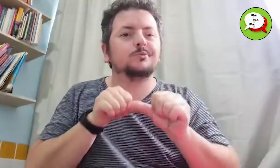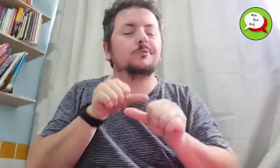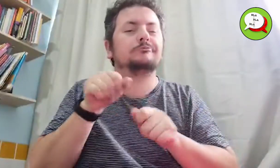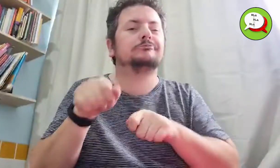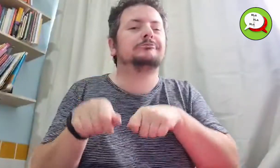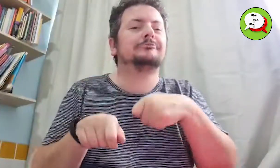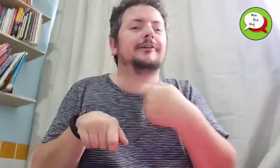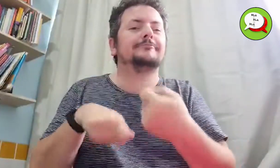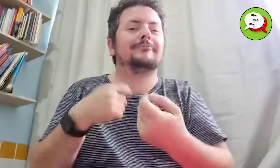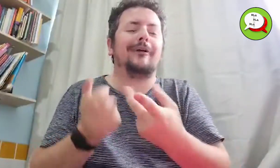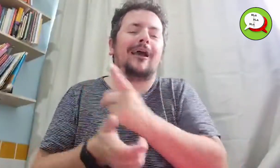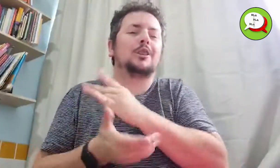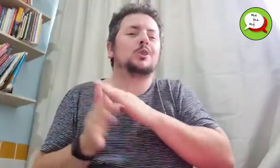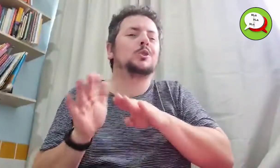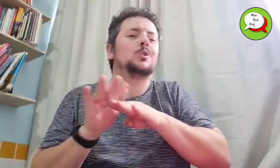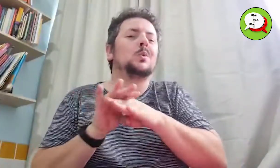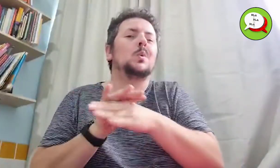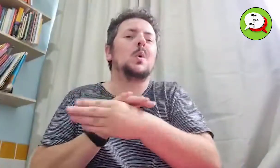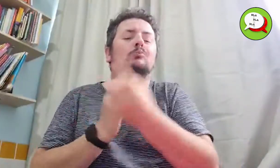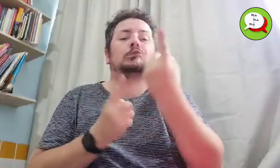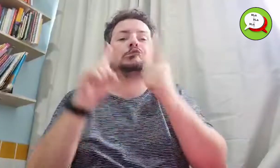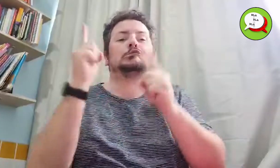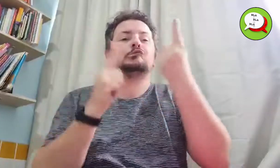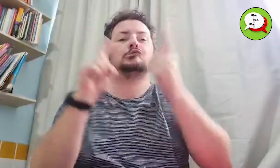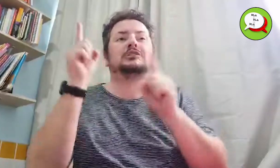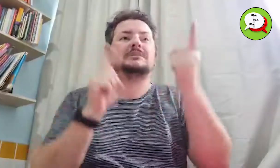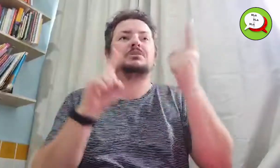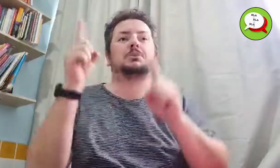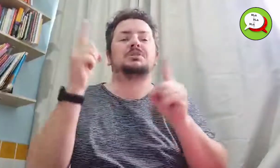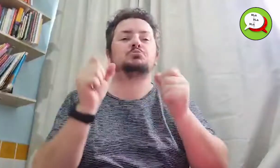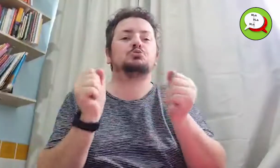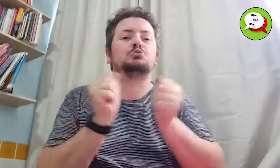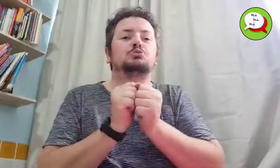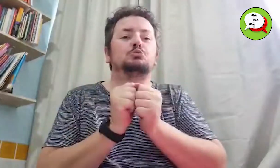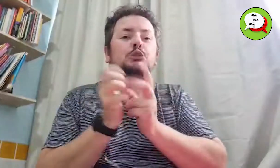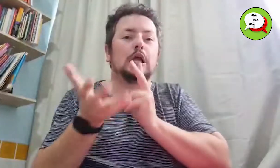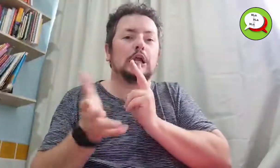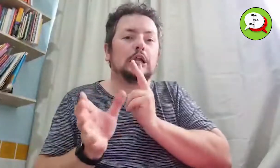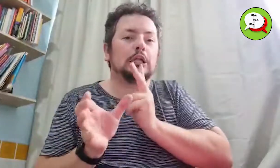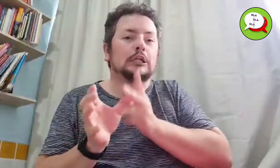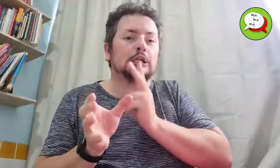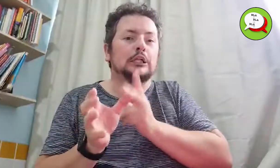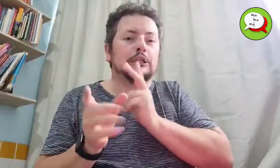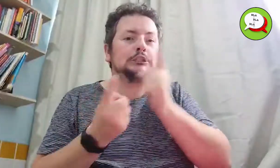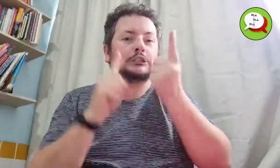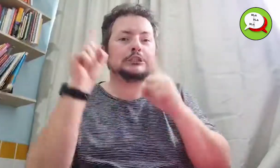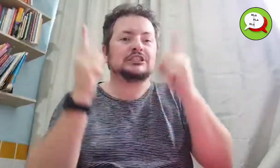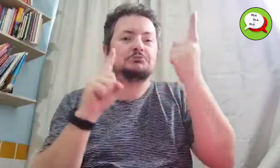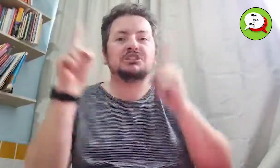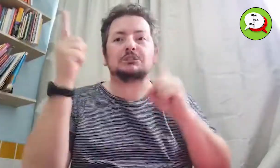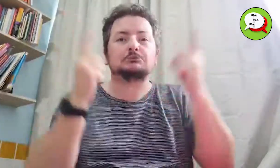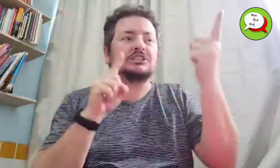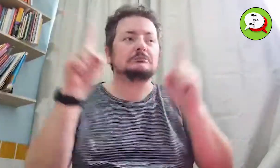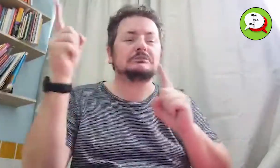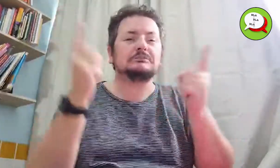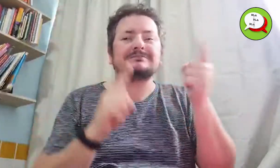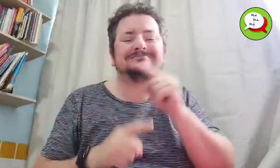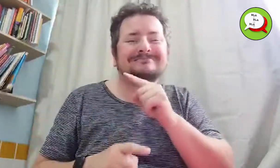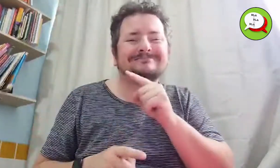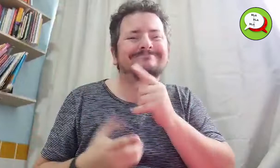essa adaptação do visual, conseguir entender que ele não precisa só usar gestos, né? Então, isso é